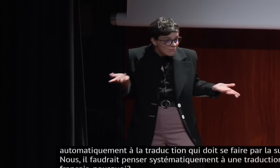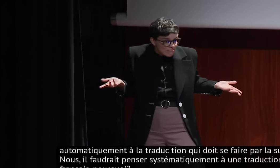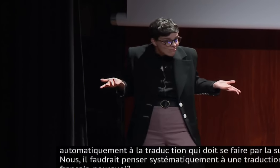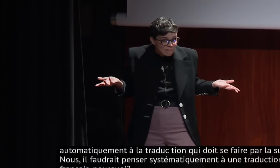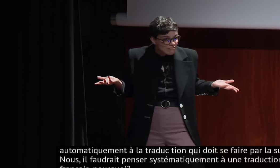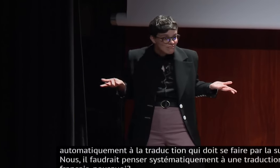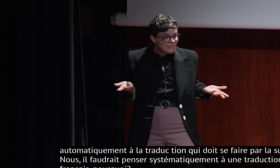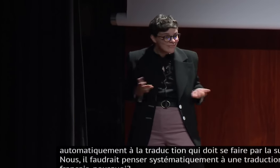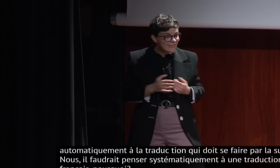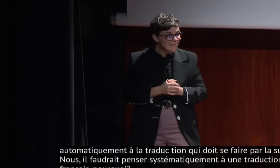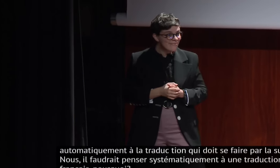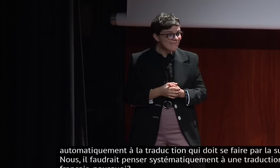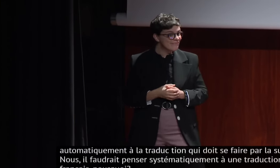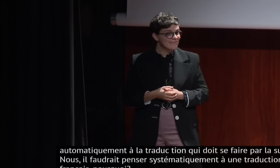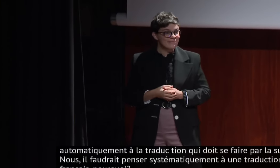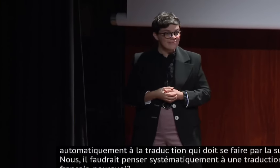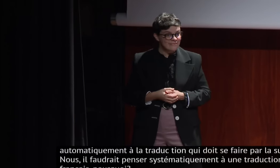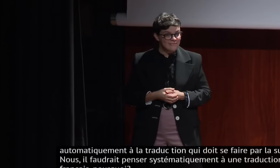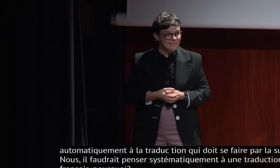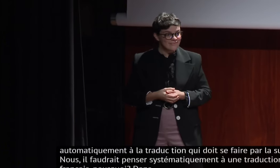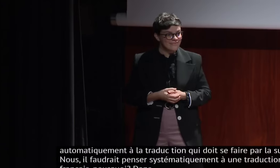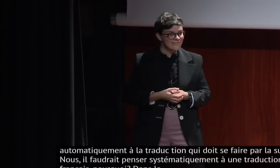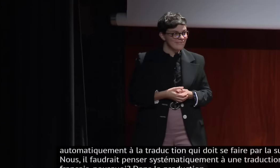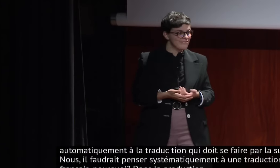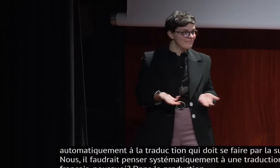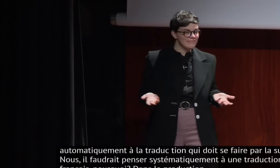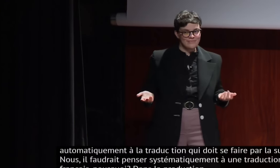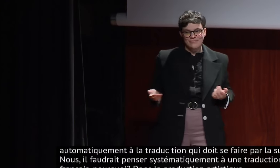cette injonction ? Pourquoi ?